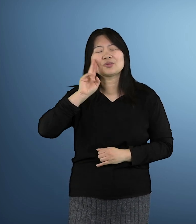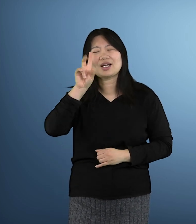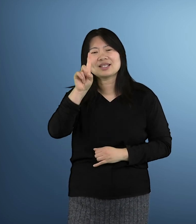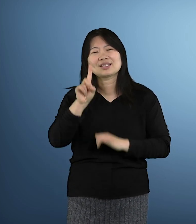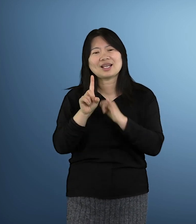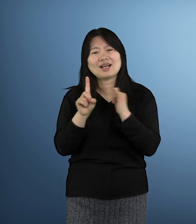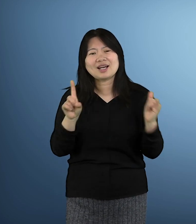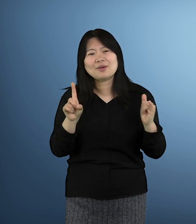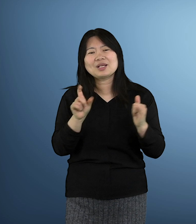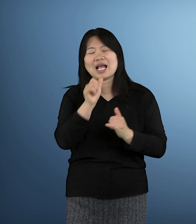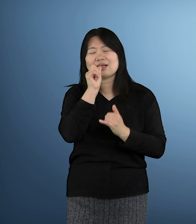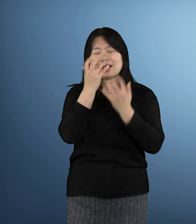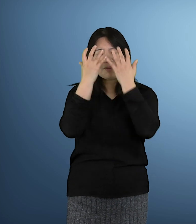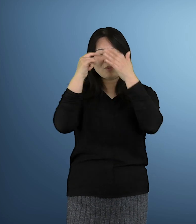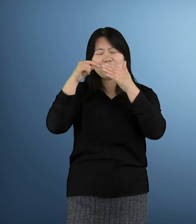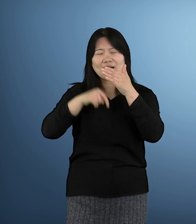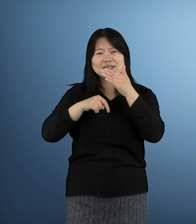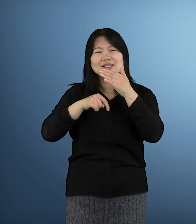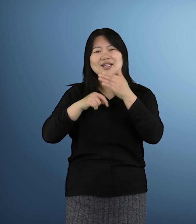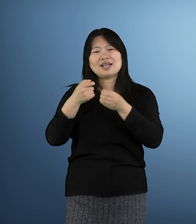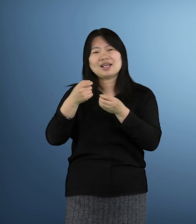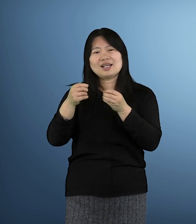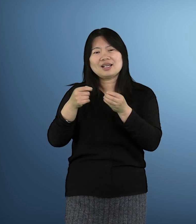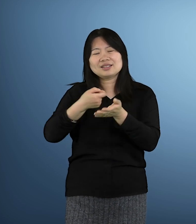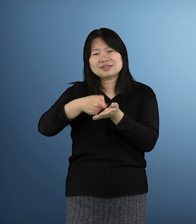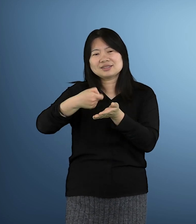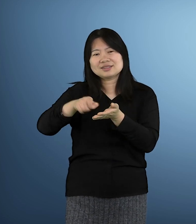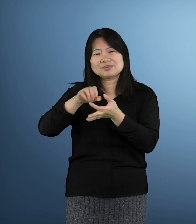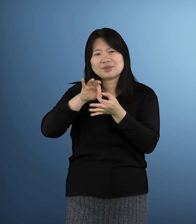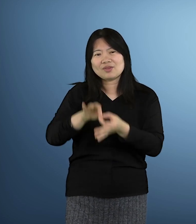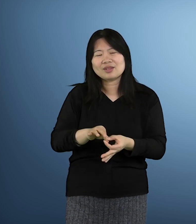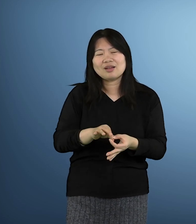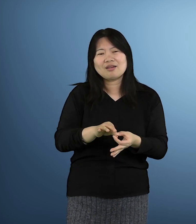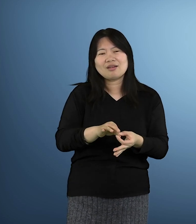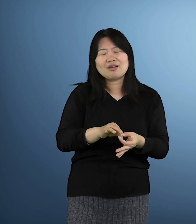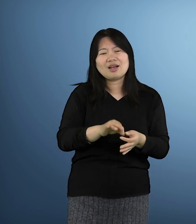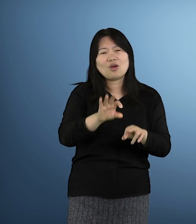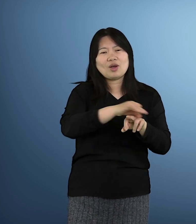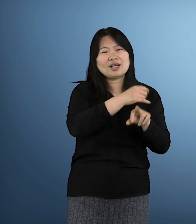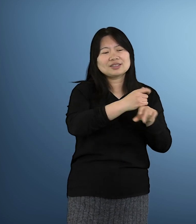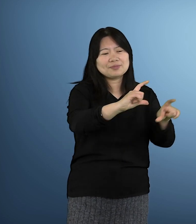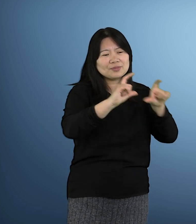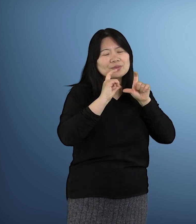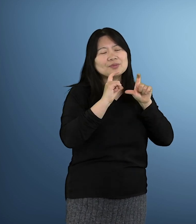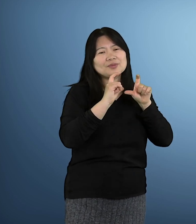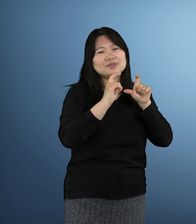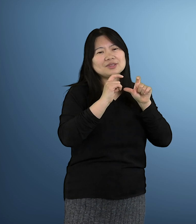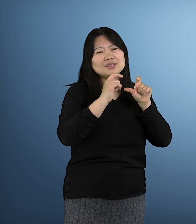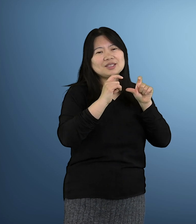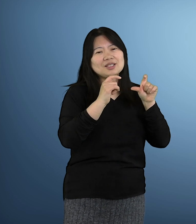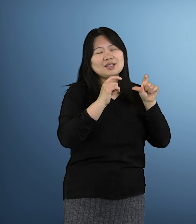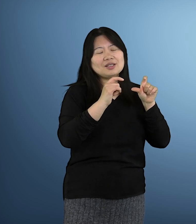사람이 감옥에서 글을 쓰며 그 판결을 엎어버려요.